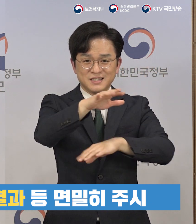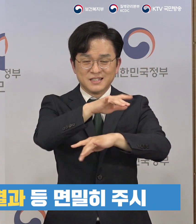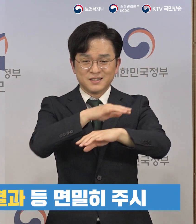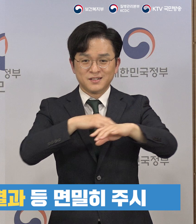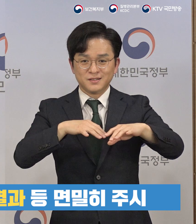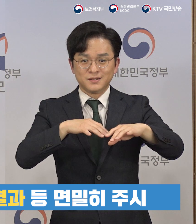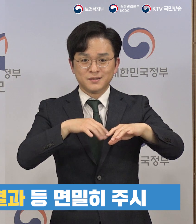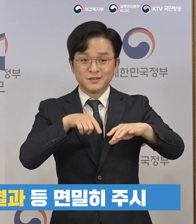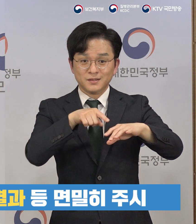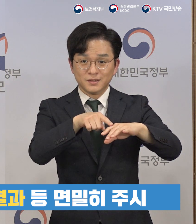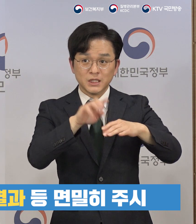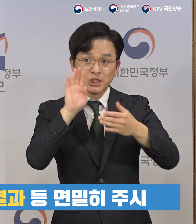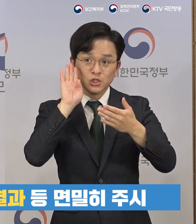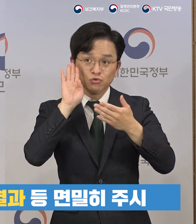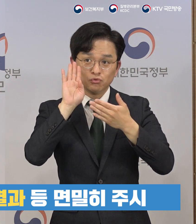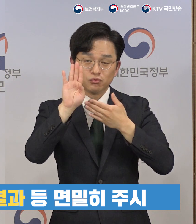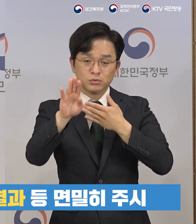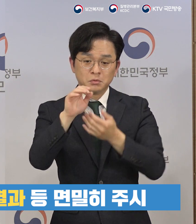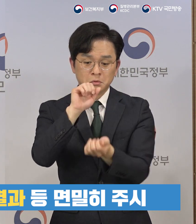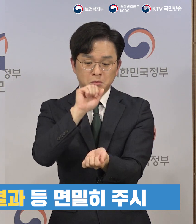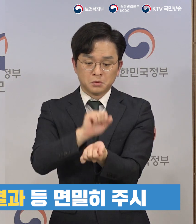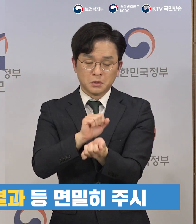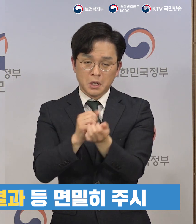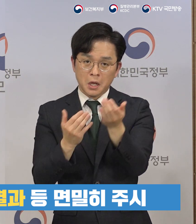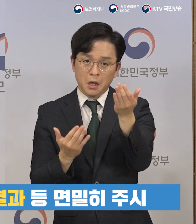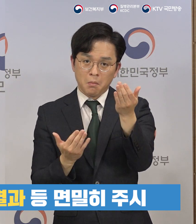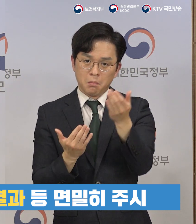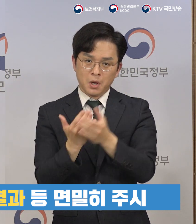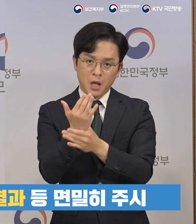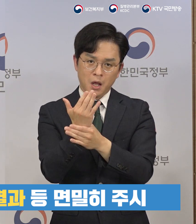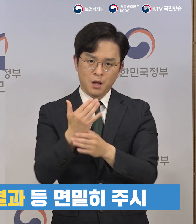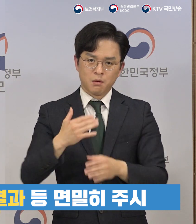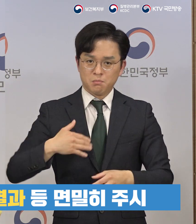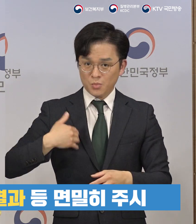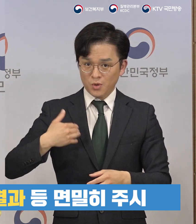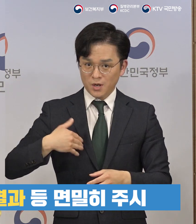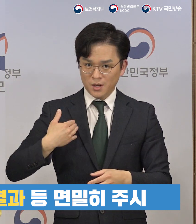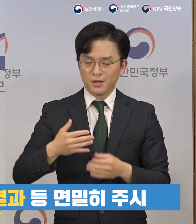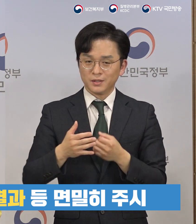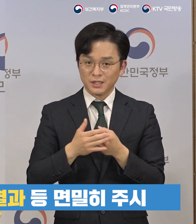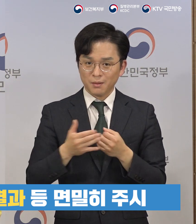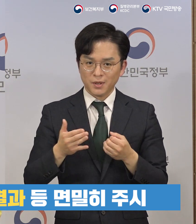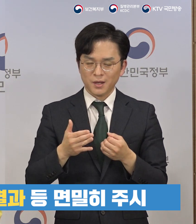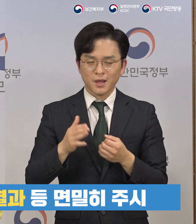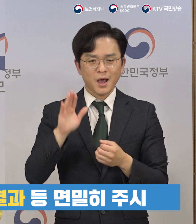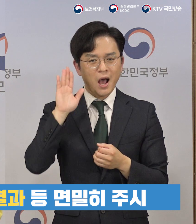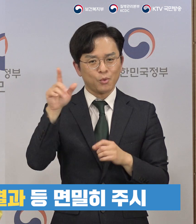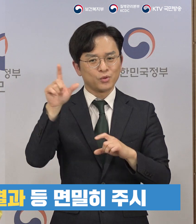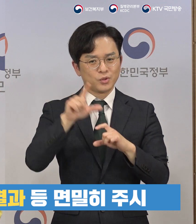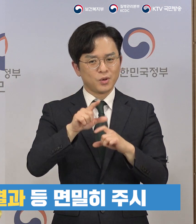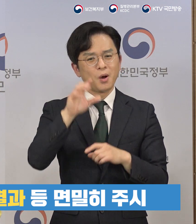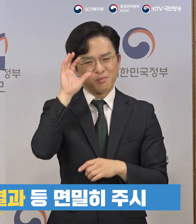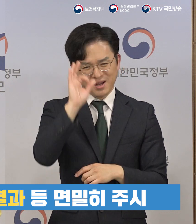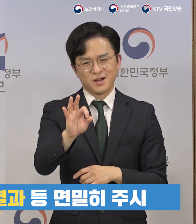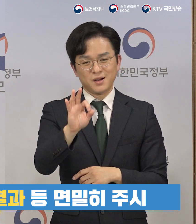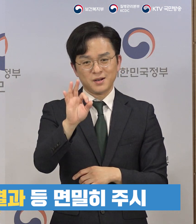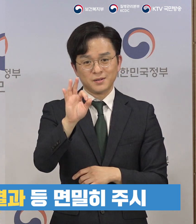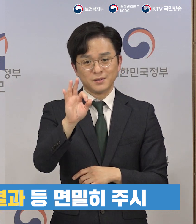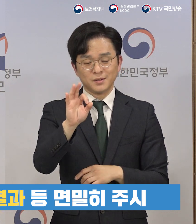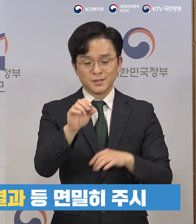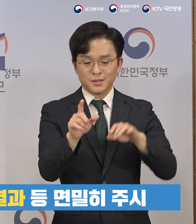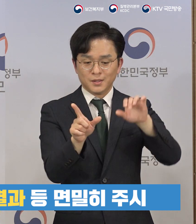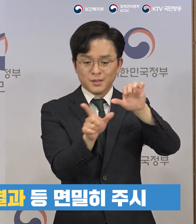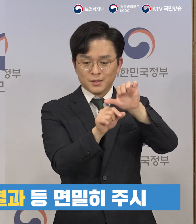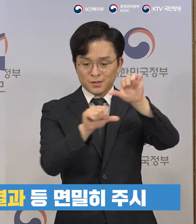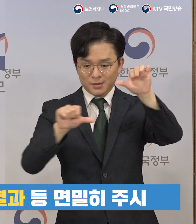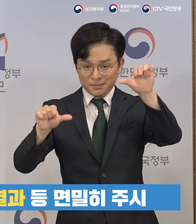때문에 국민들의 이동이 결과 과연 새로운 신규 가짜 추가로 발생하지 않을 것인지 등을